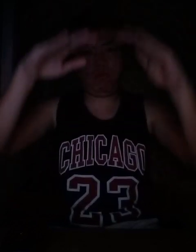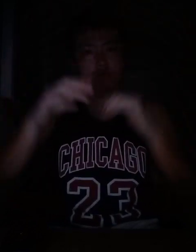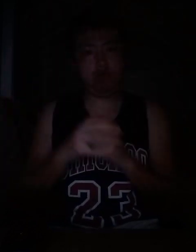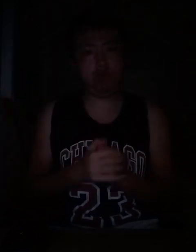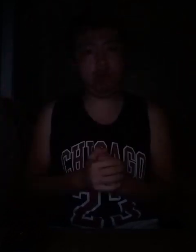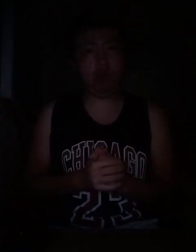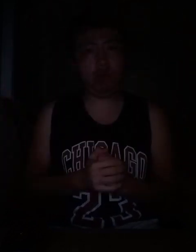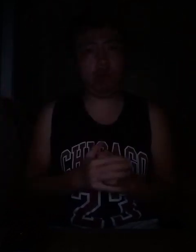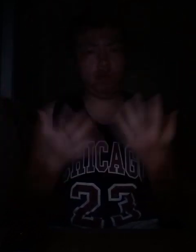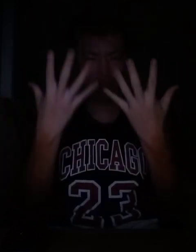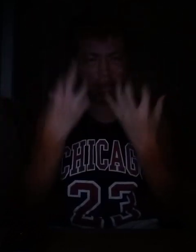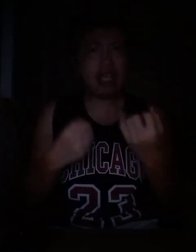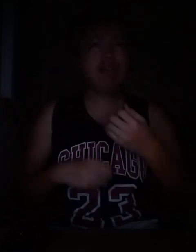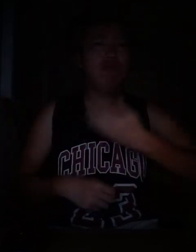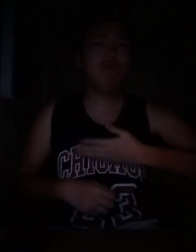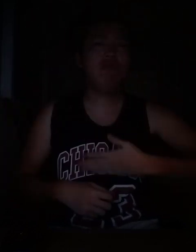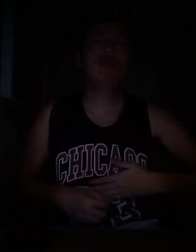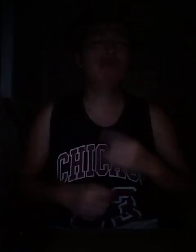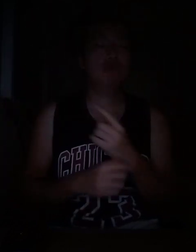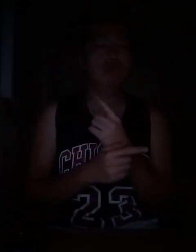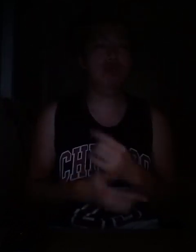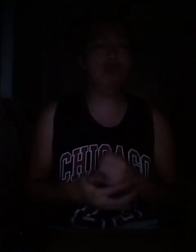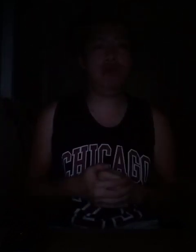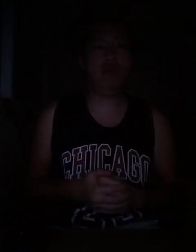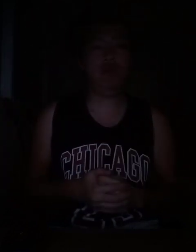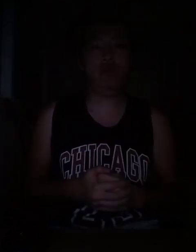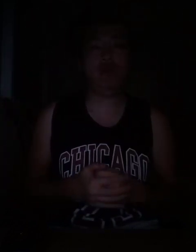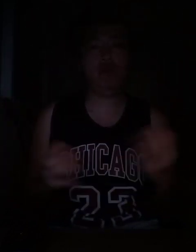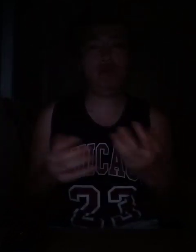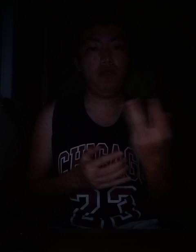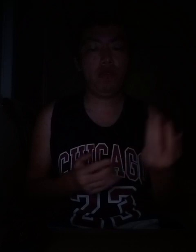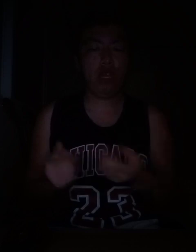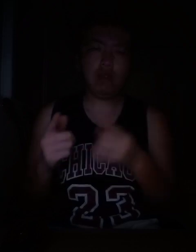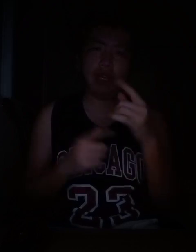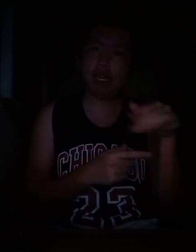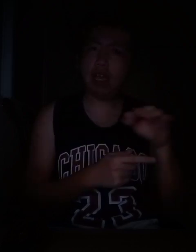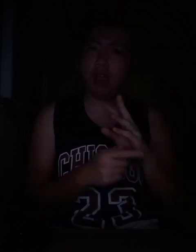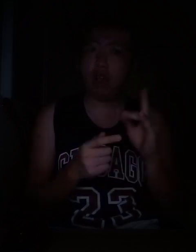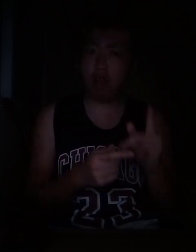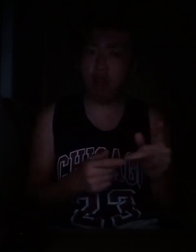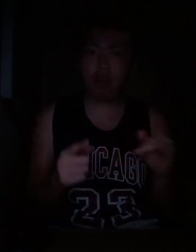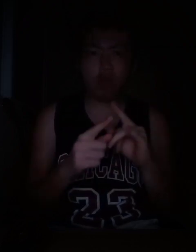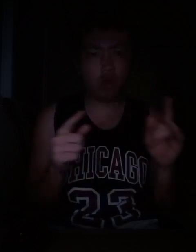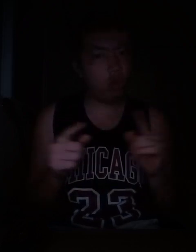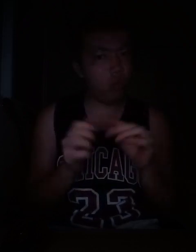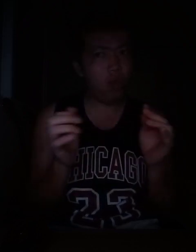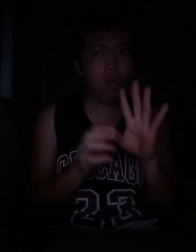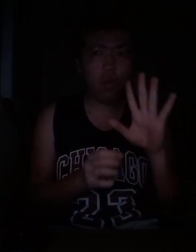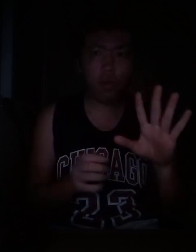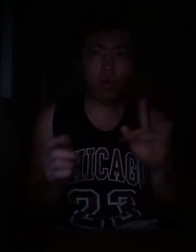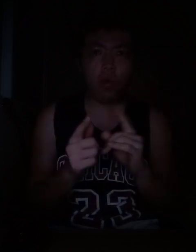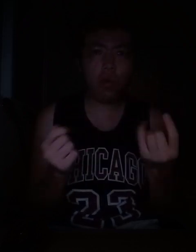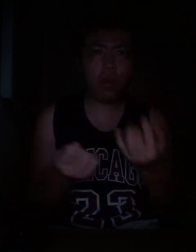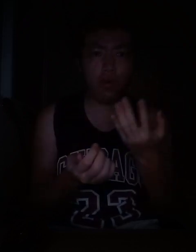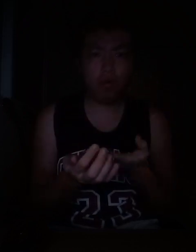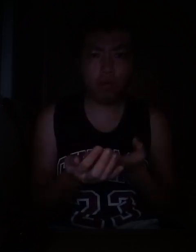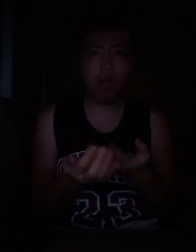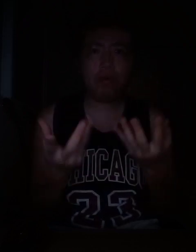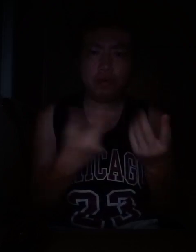많이 부담스럽긴 하죠. 그 도서관간 추가비가 최저가 5,000원이고 거의 10,000원, 15,000원도